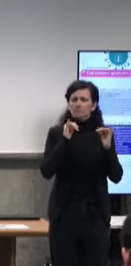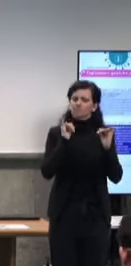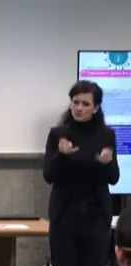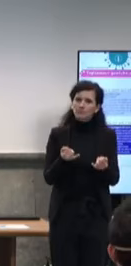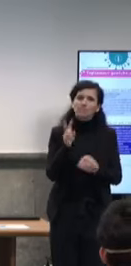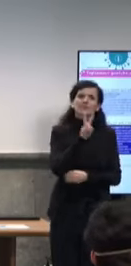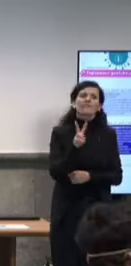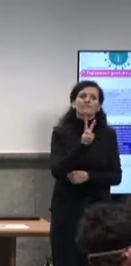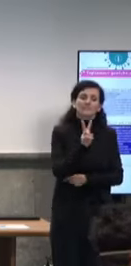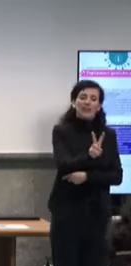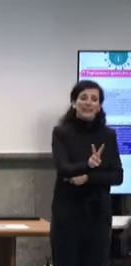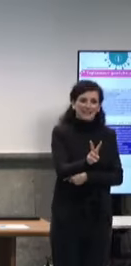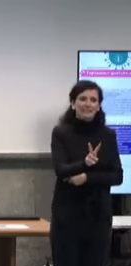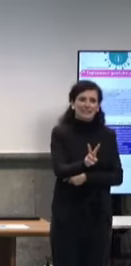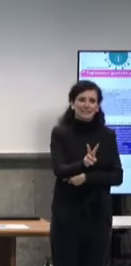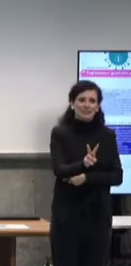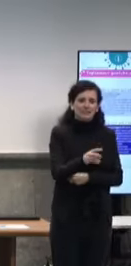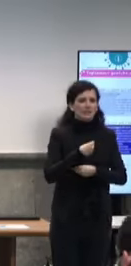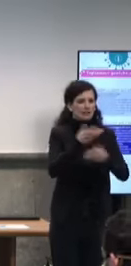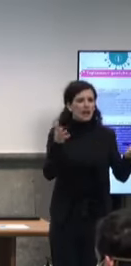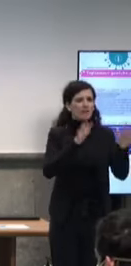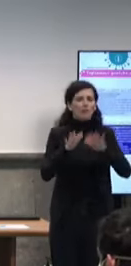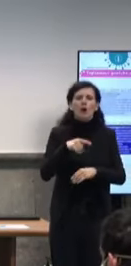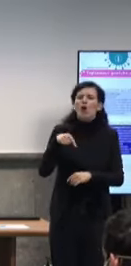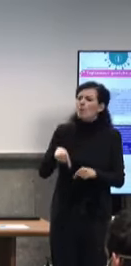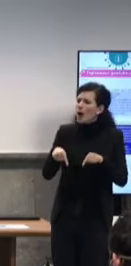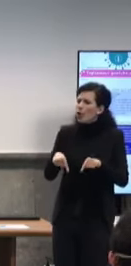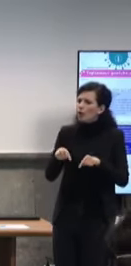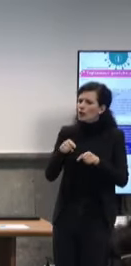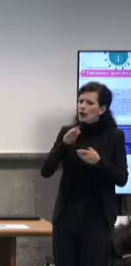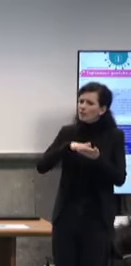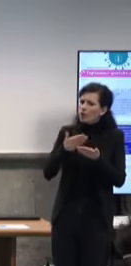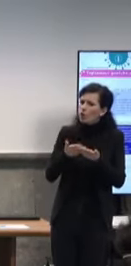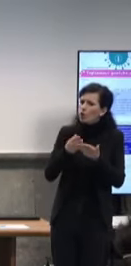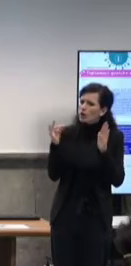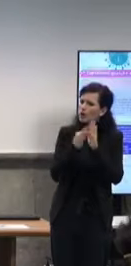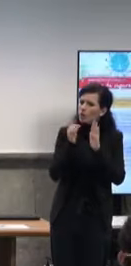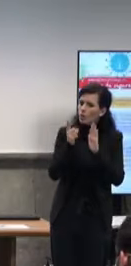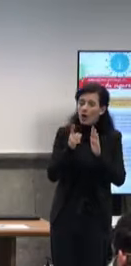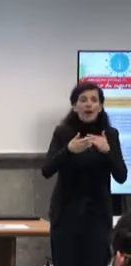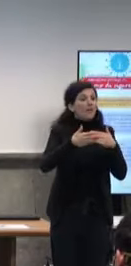specifico su queste curve le ho detto che vicino a uno